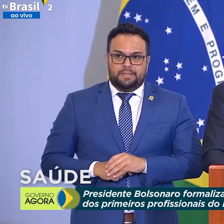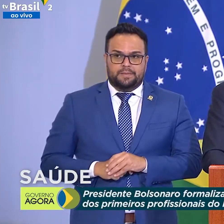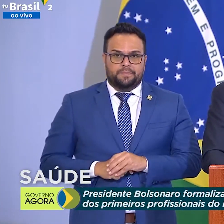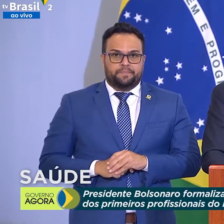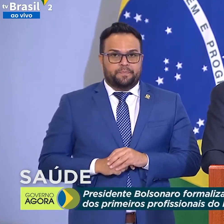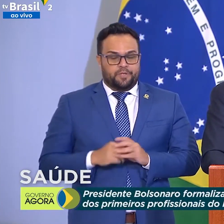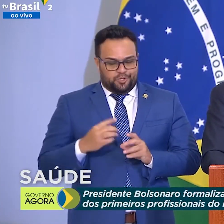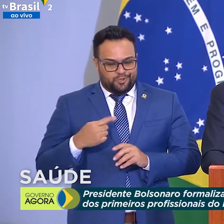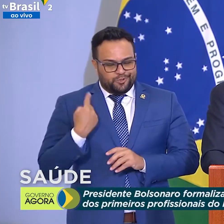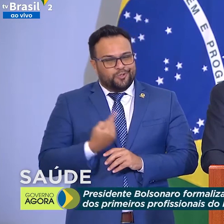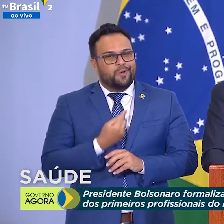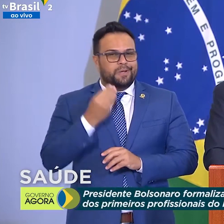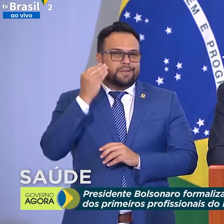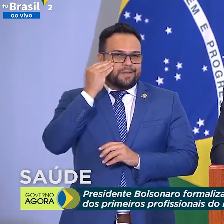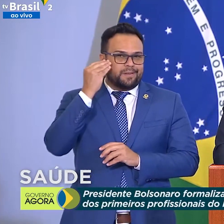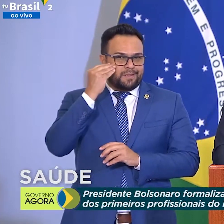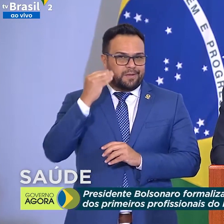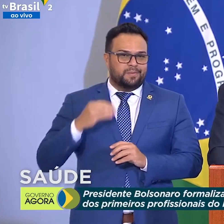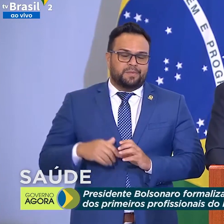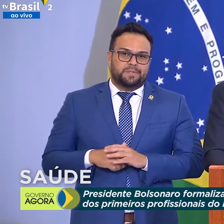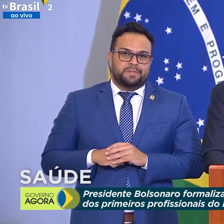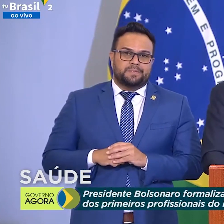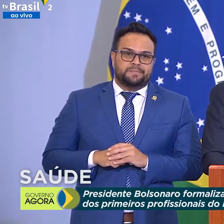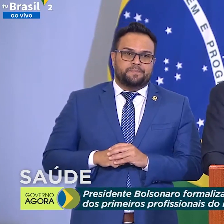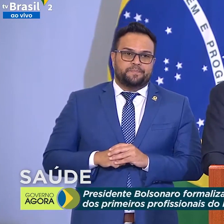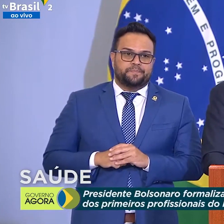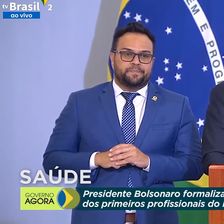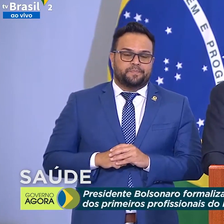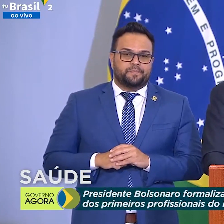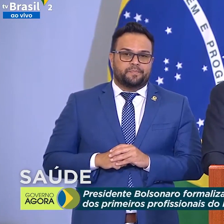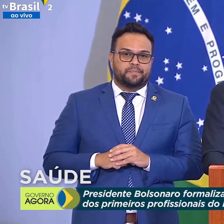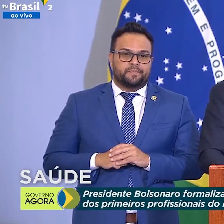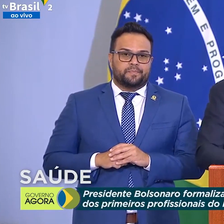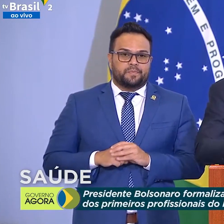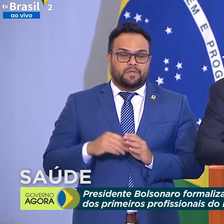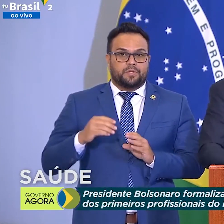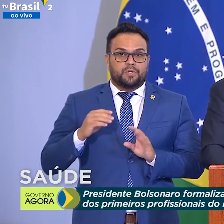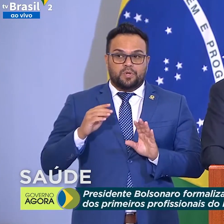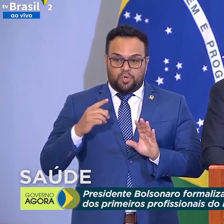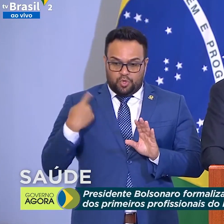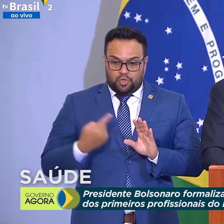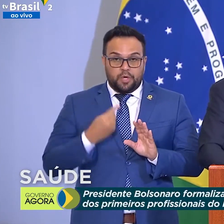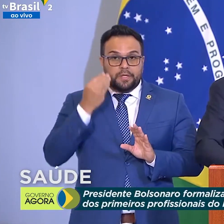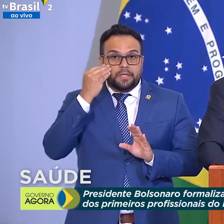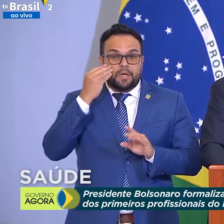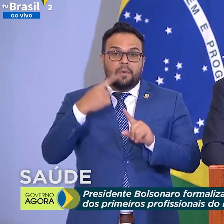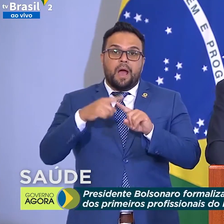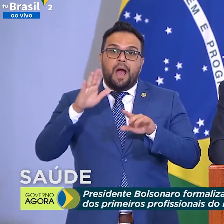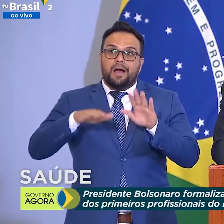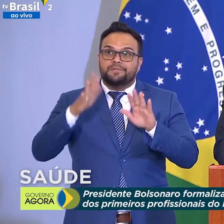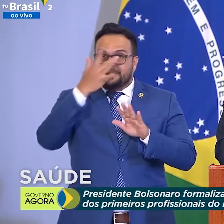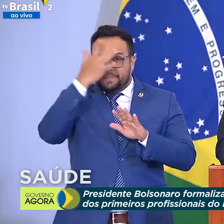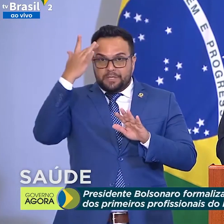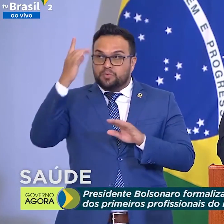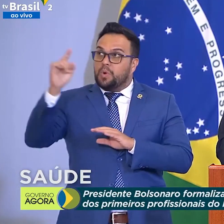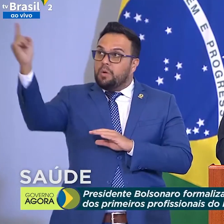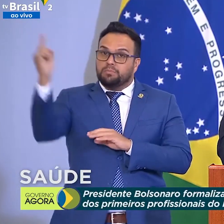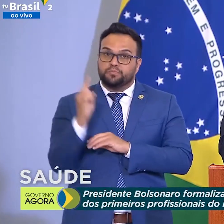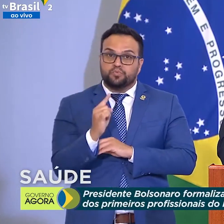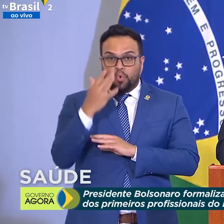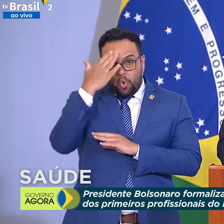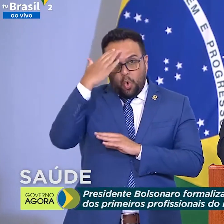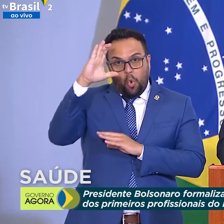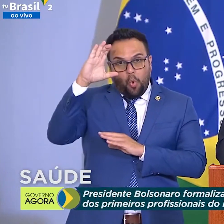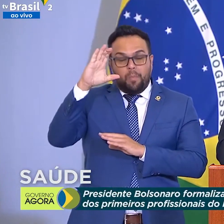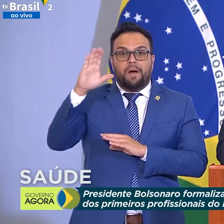Nós tentamos, né, fazer com que o cubano, uma vez pedindo asilo, ficasse no Brasil. O